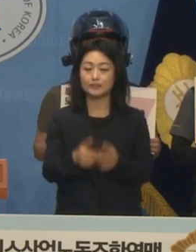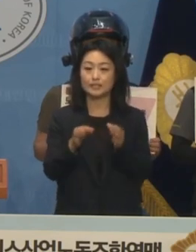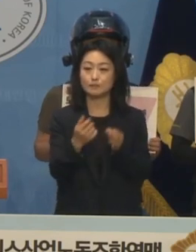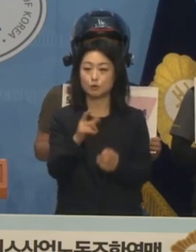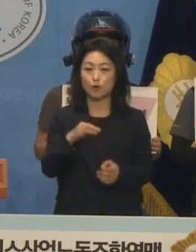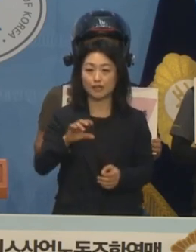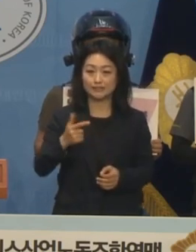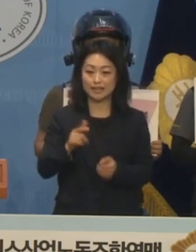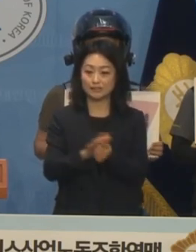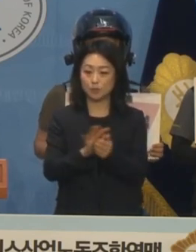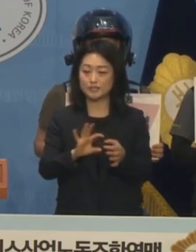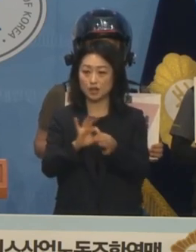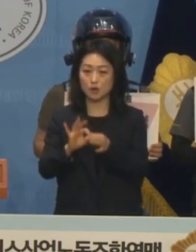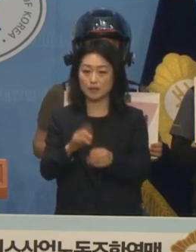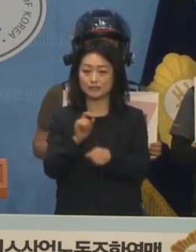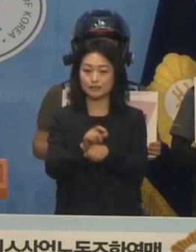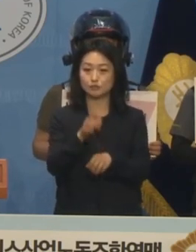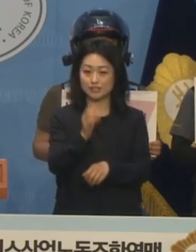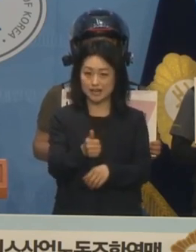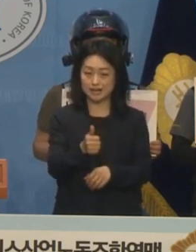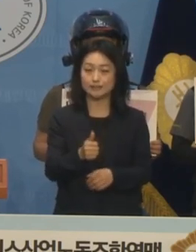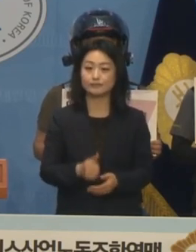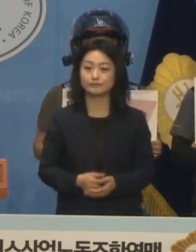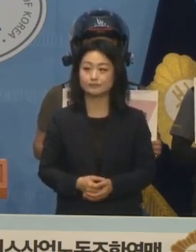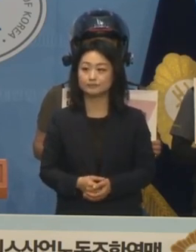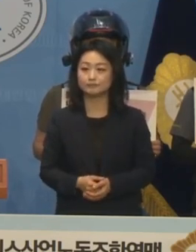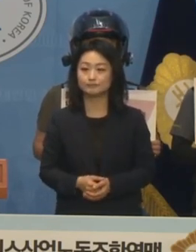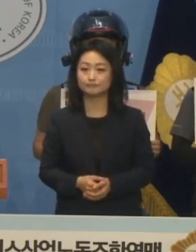김광창 서비스연맹 사무처장님 오셨습니다.